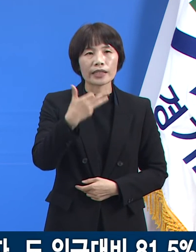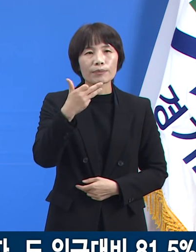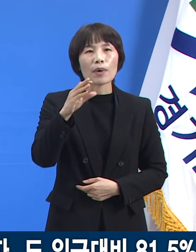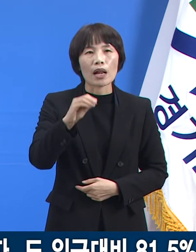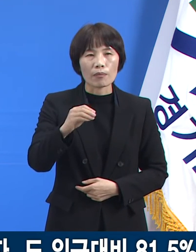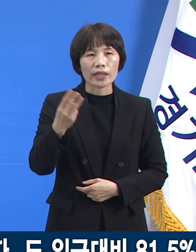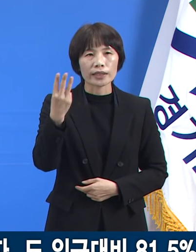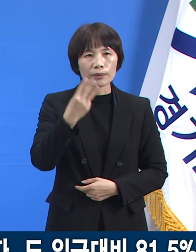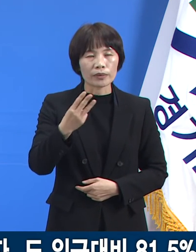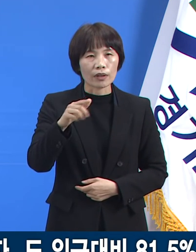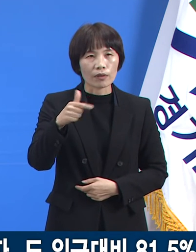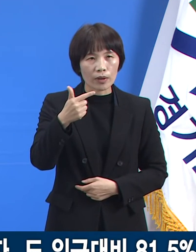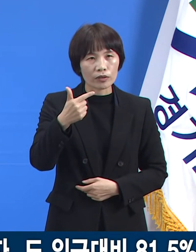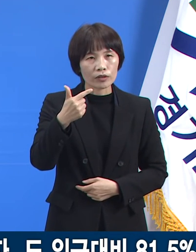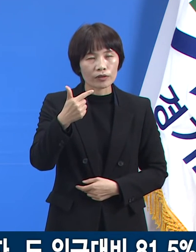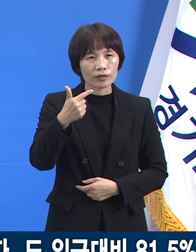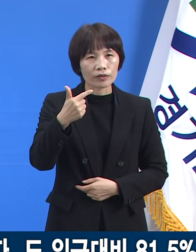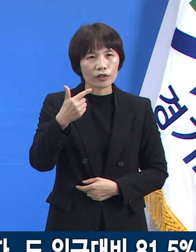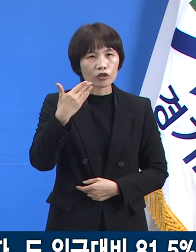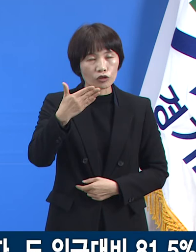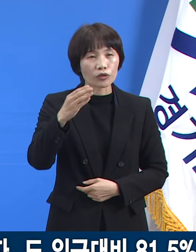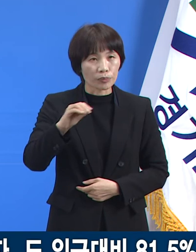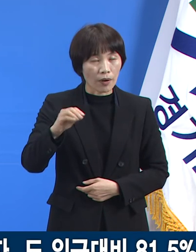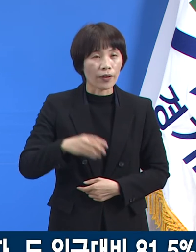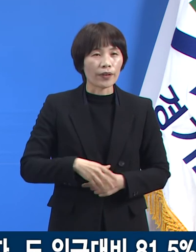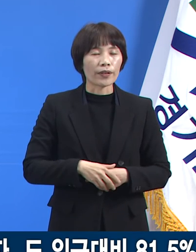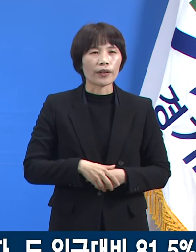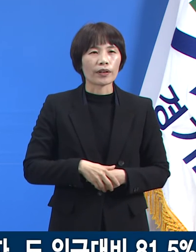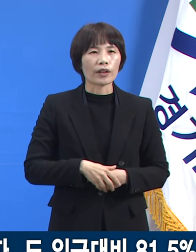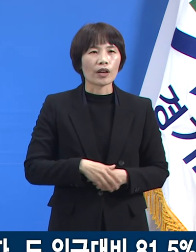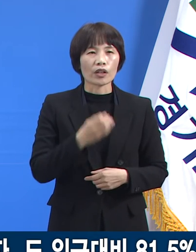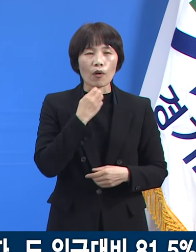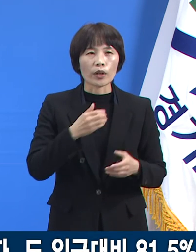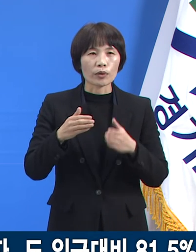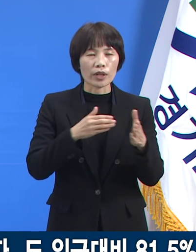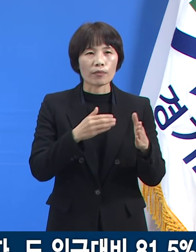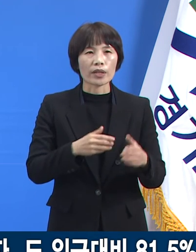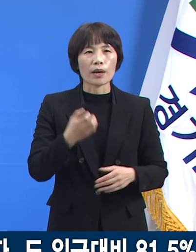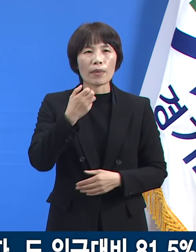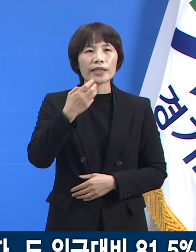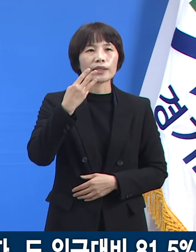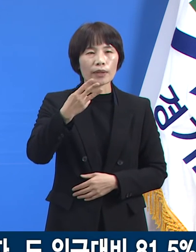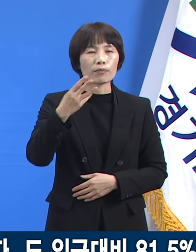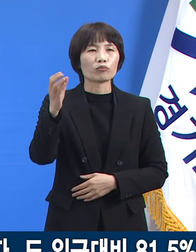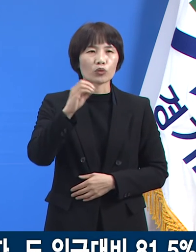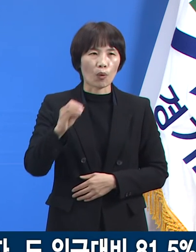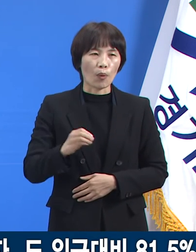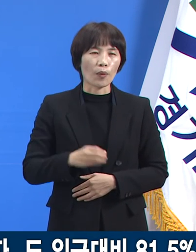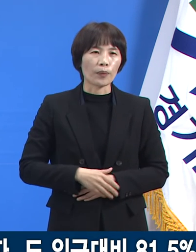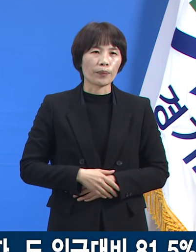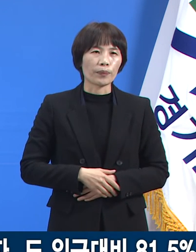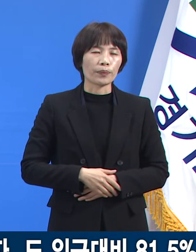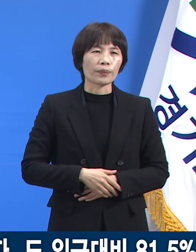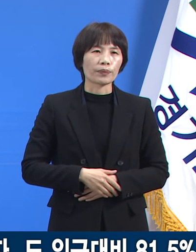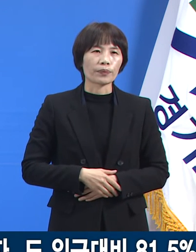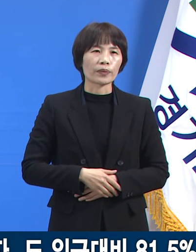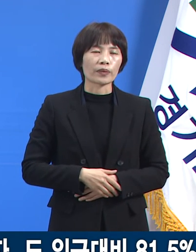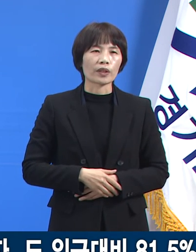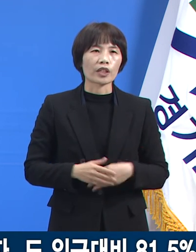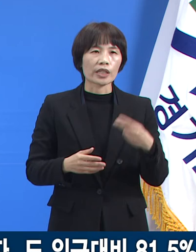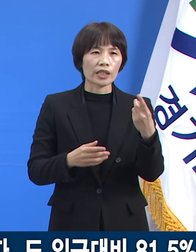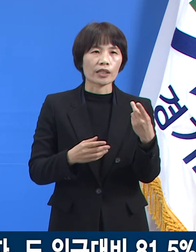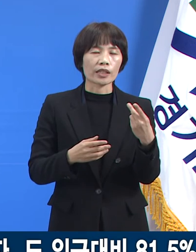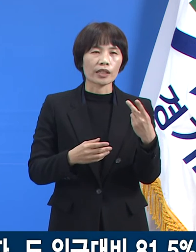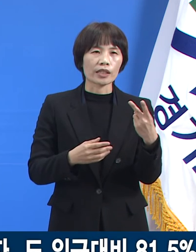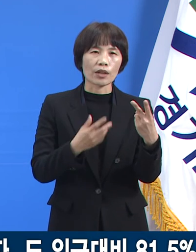1,118만 8,968명으로 도 인구 대비 84%입니다. 추가 접종자는 104만